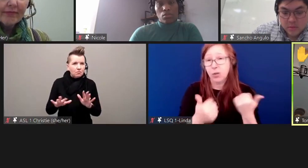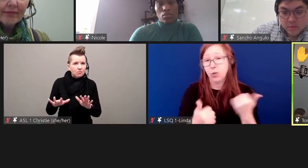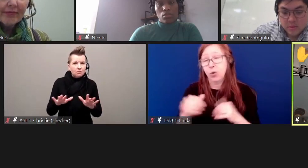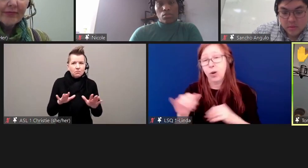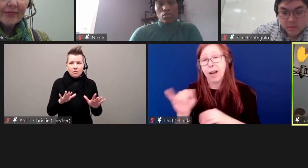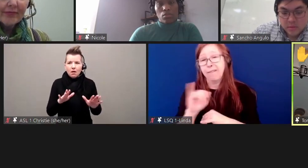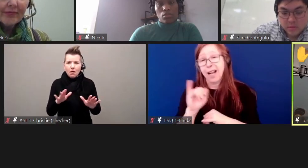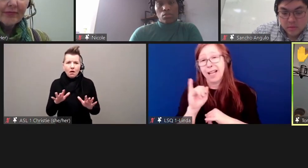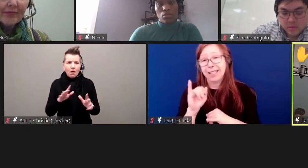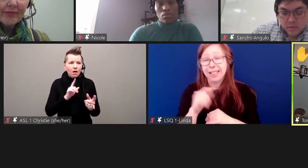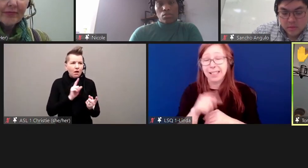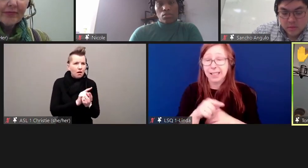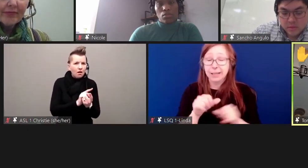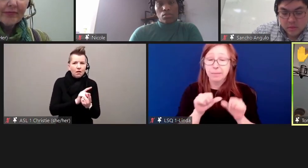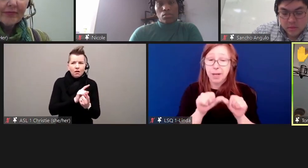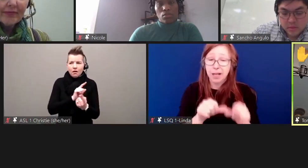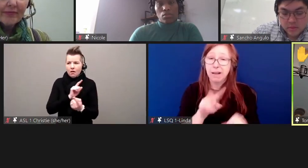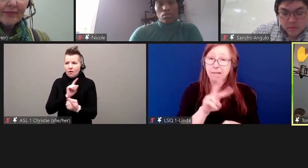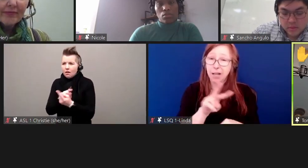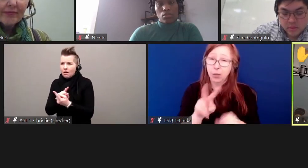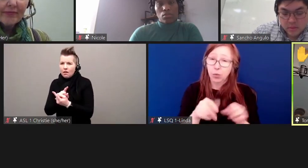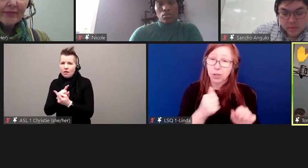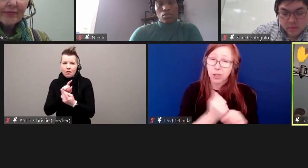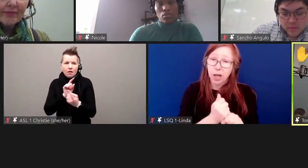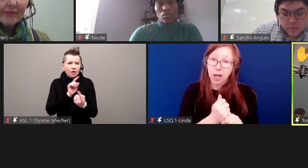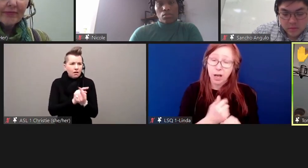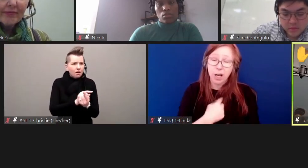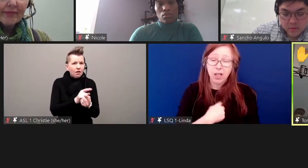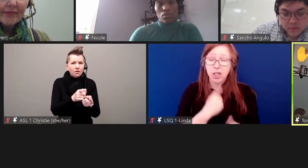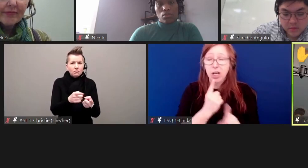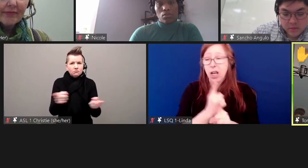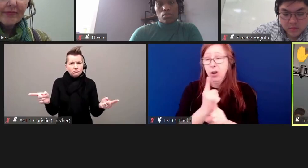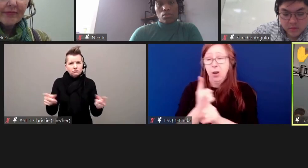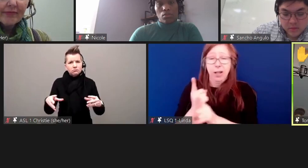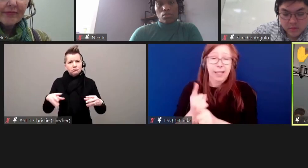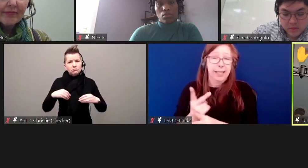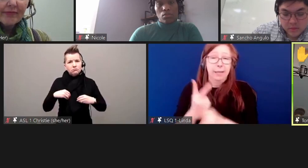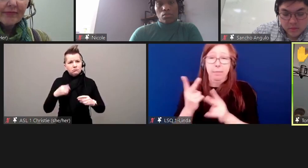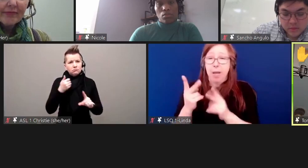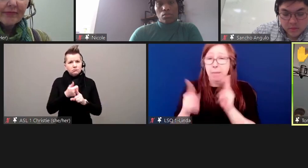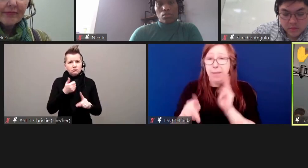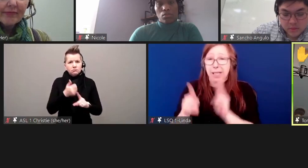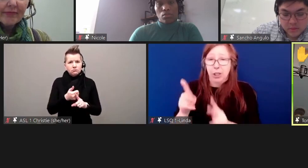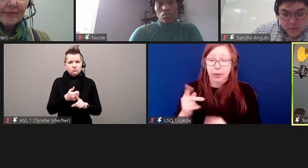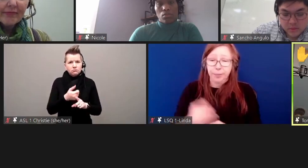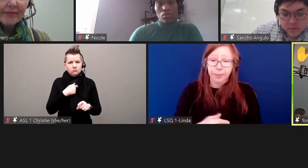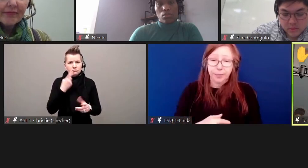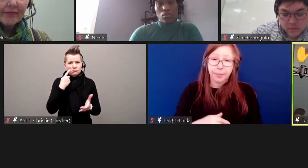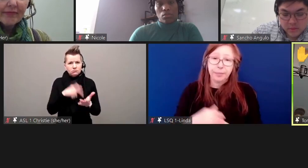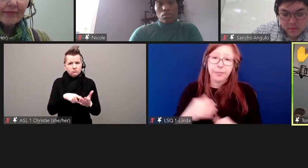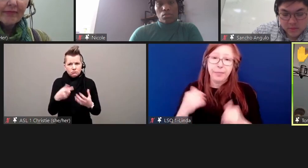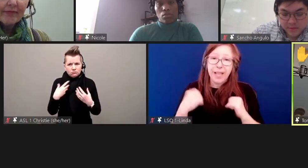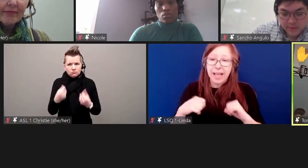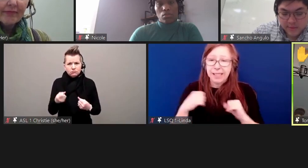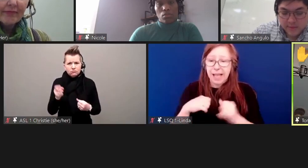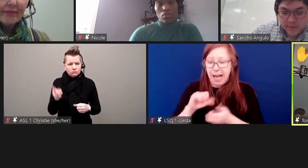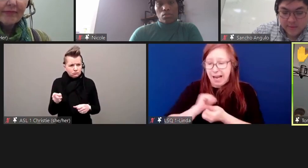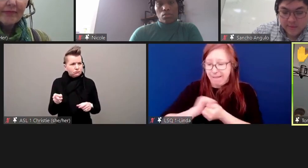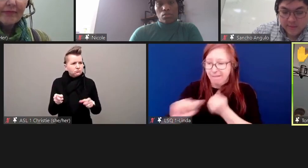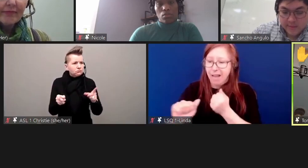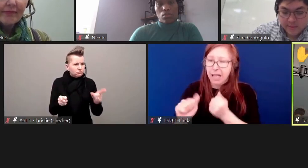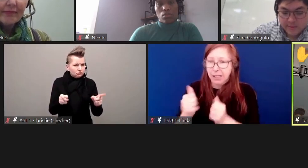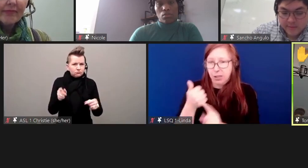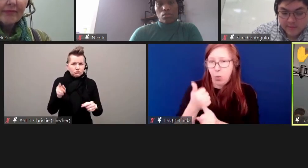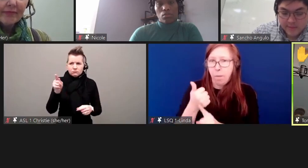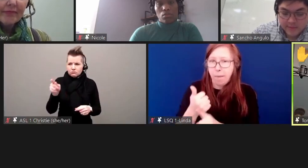Statistique Canada pendant 22 ans, j'ai rencontré tant de personnes qui essayaient d'effacer ce qu'ils étaient. Mais au fur et à mesure qu'ils